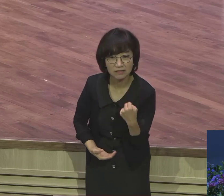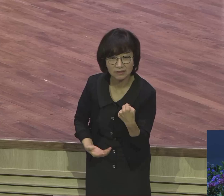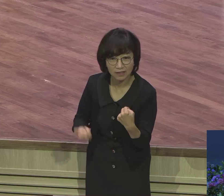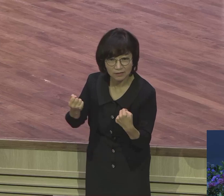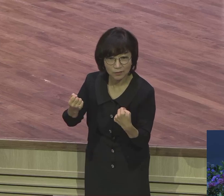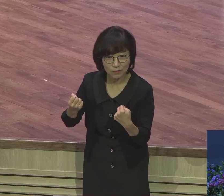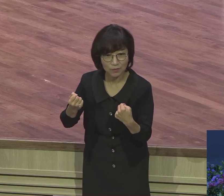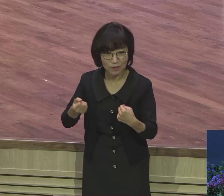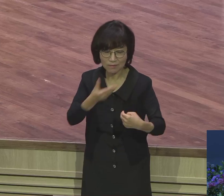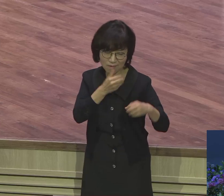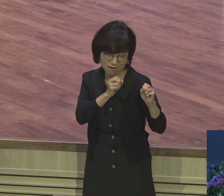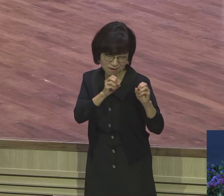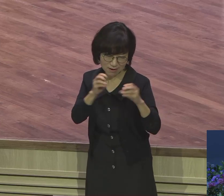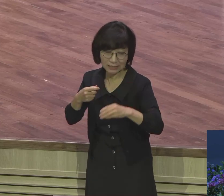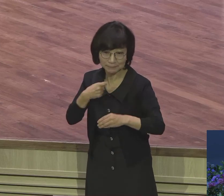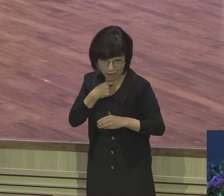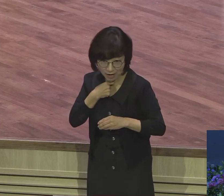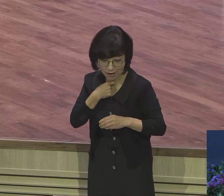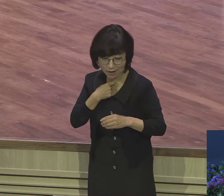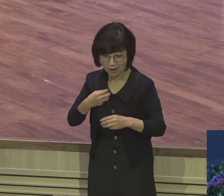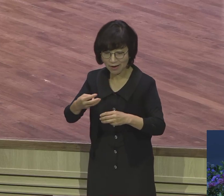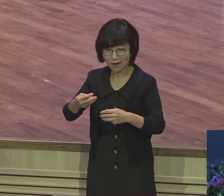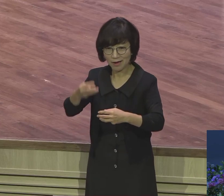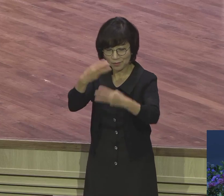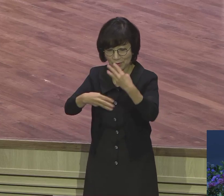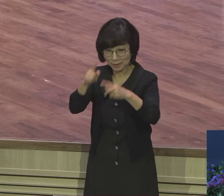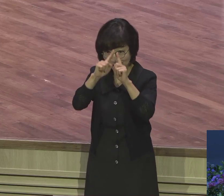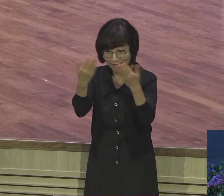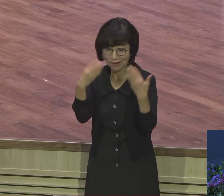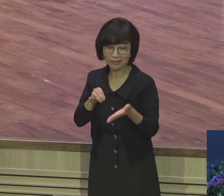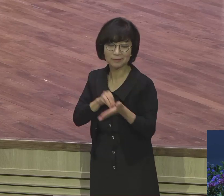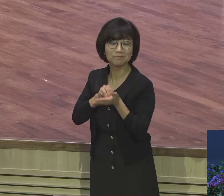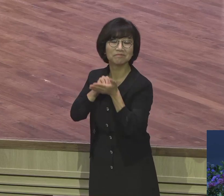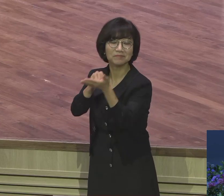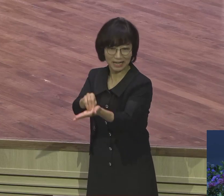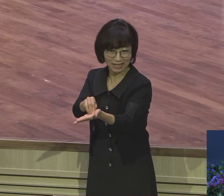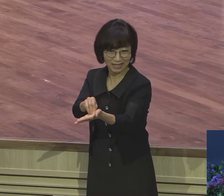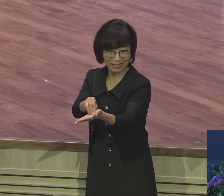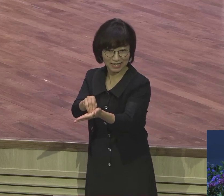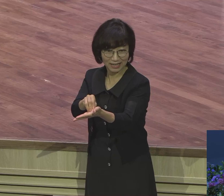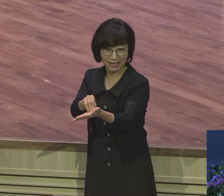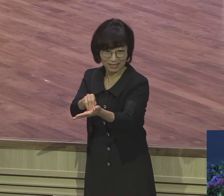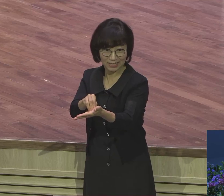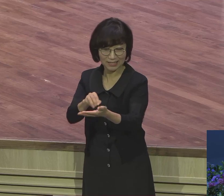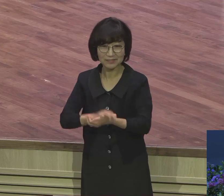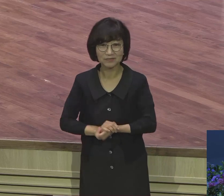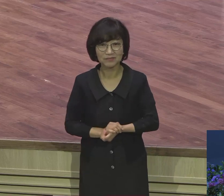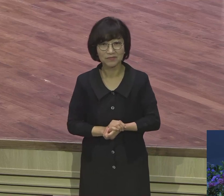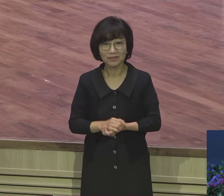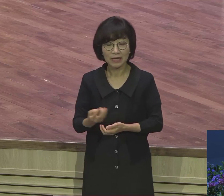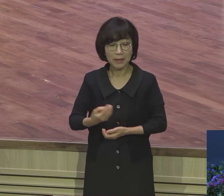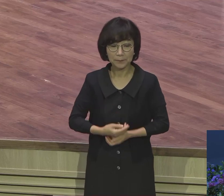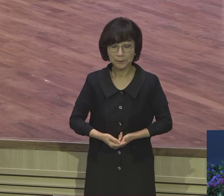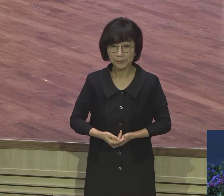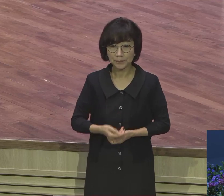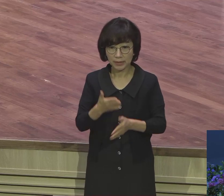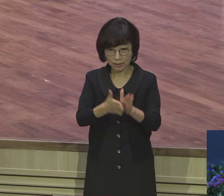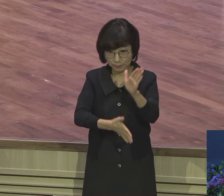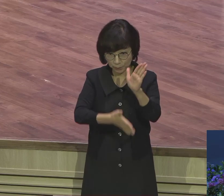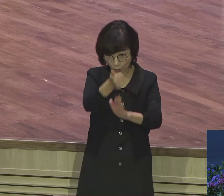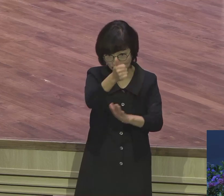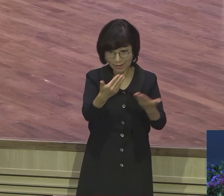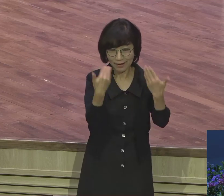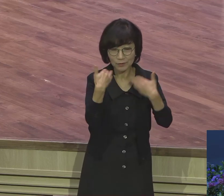그래서 여러분들도 안류 분교가 어디였느냐 안류 분교 서울의 안류 분교는 여원교에 있어요.